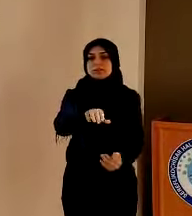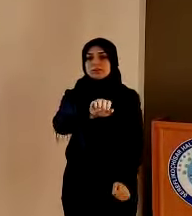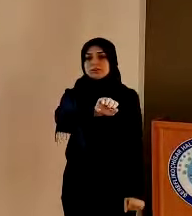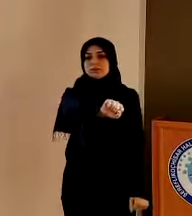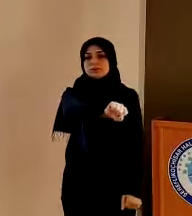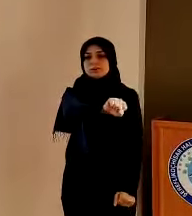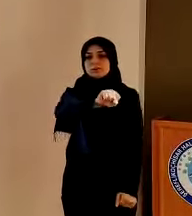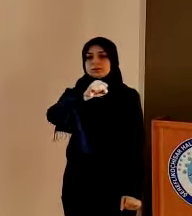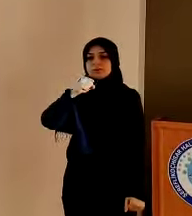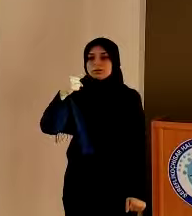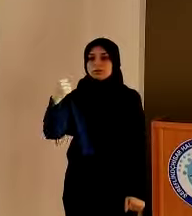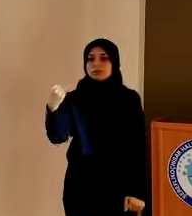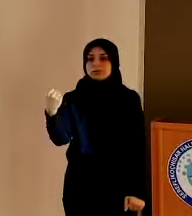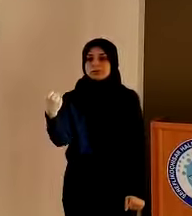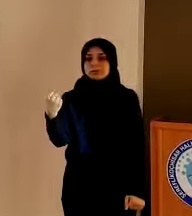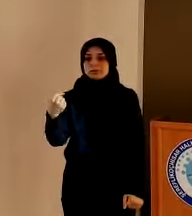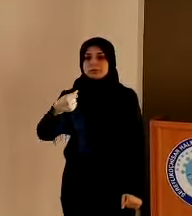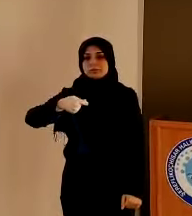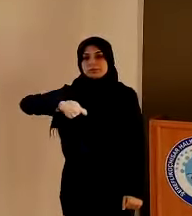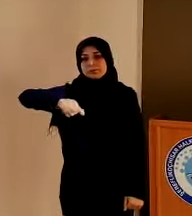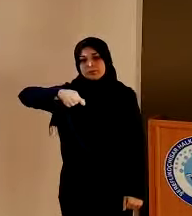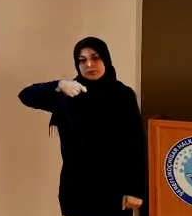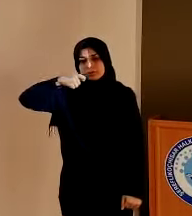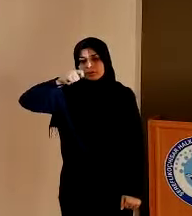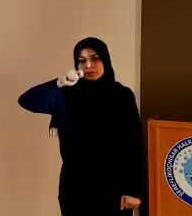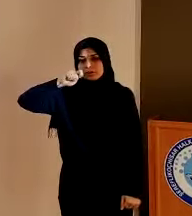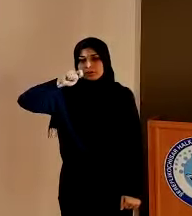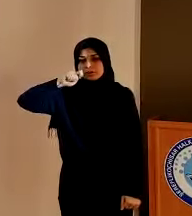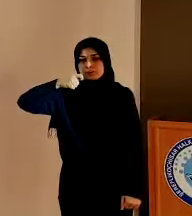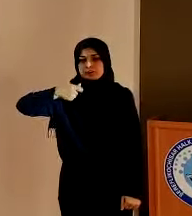ızgara, kapı, kaşık,